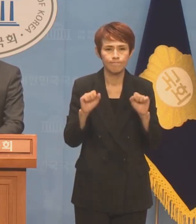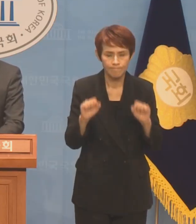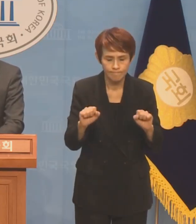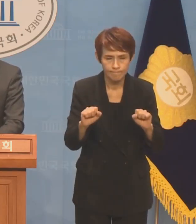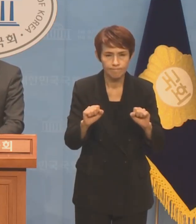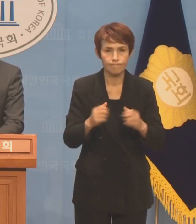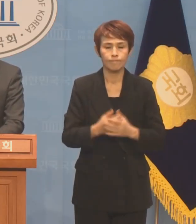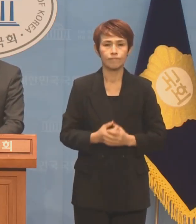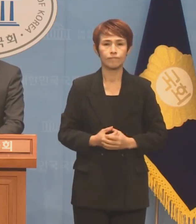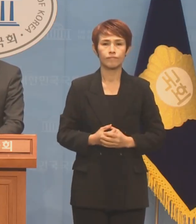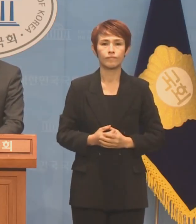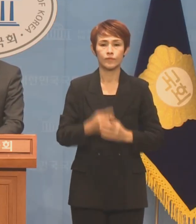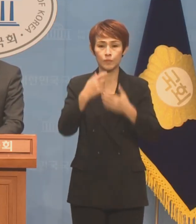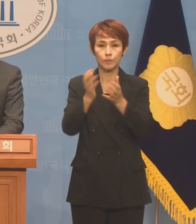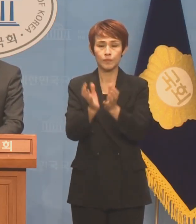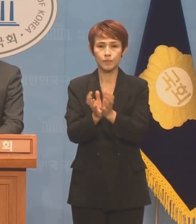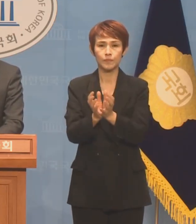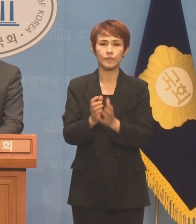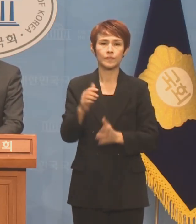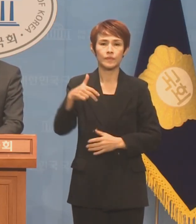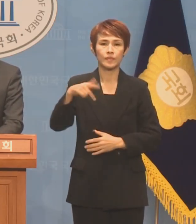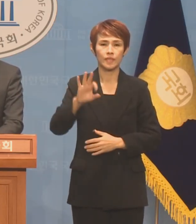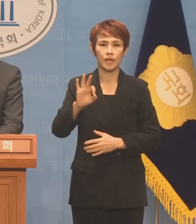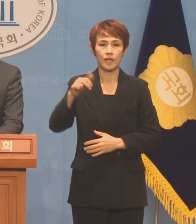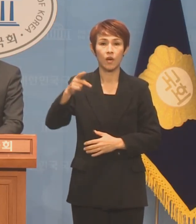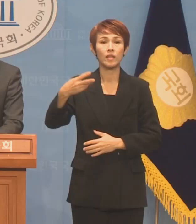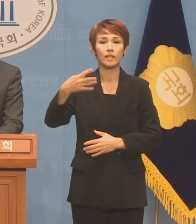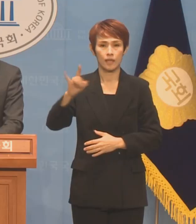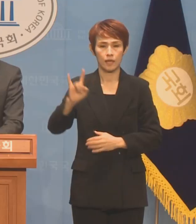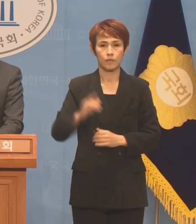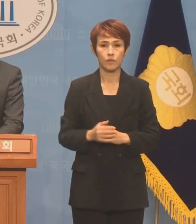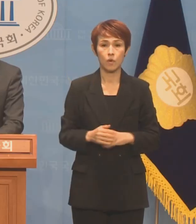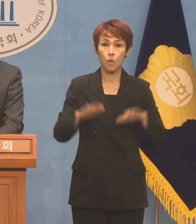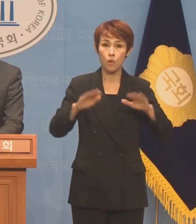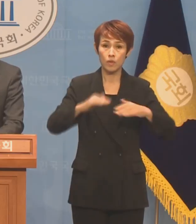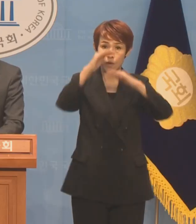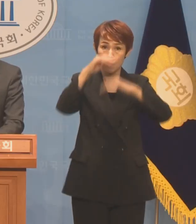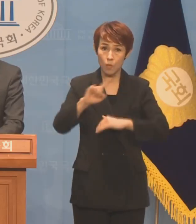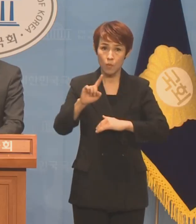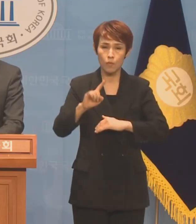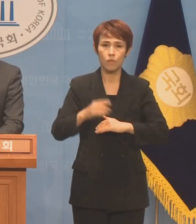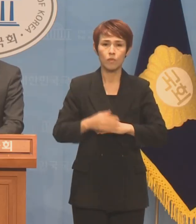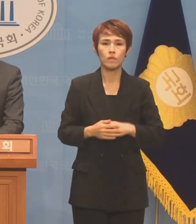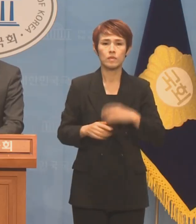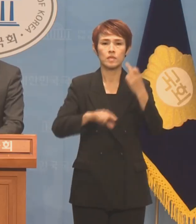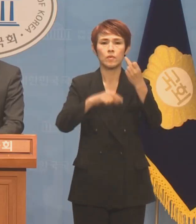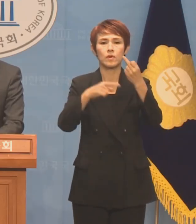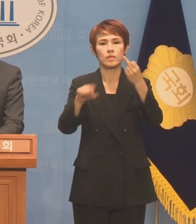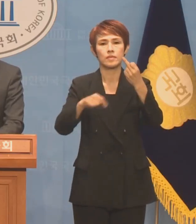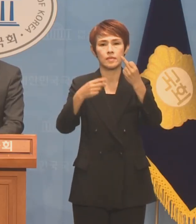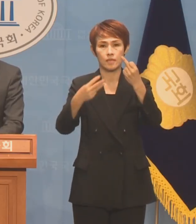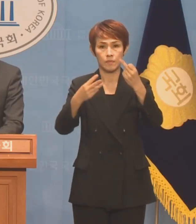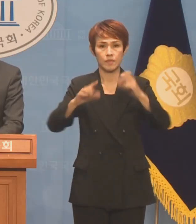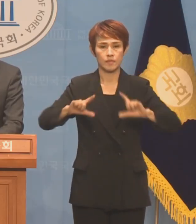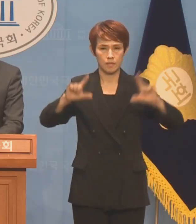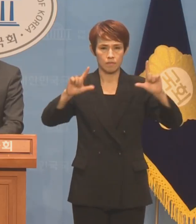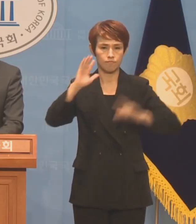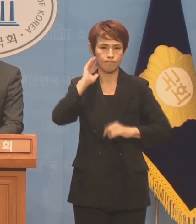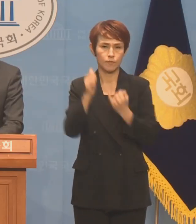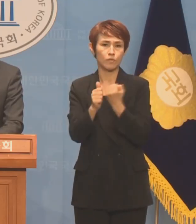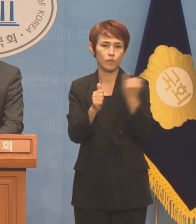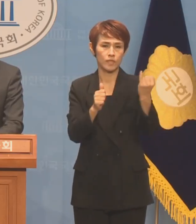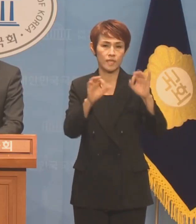안녕하십니까. 장경태 의원입니다. 저는 오늘 12월 3일 비상계엄 당일 윤석열 배우자 김건희